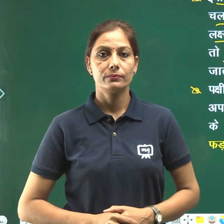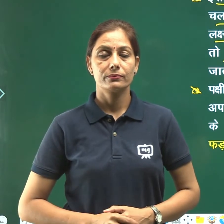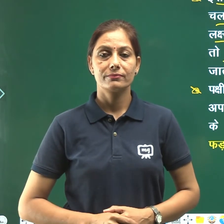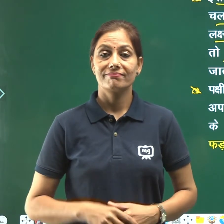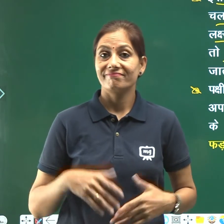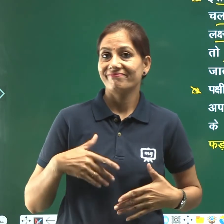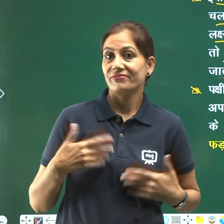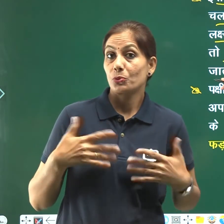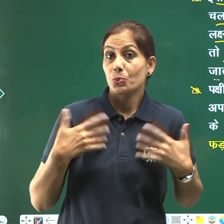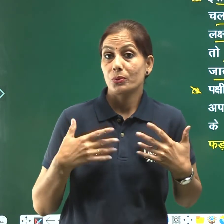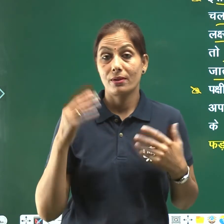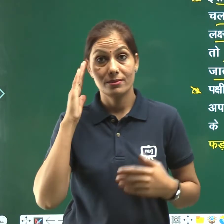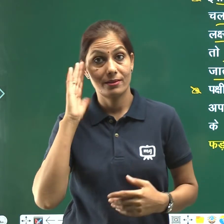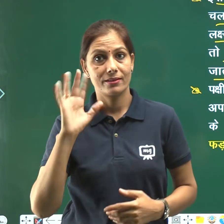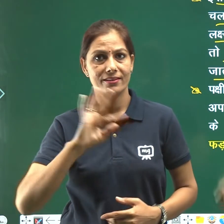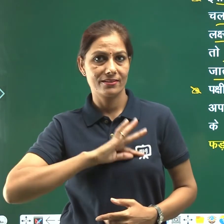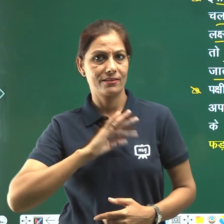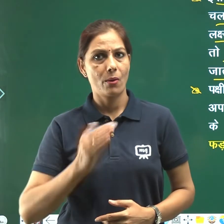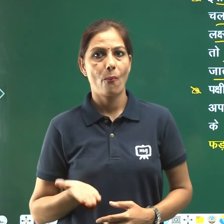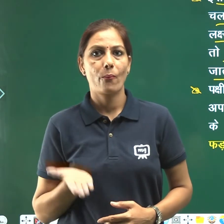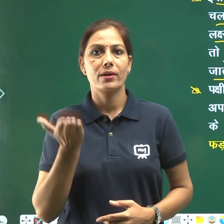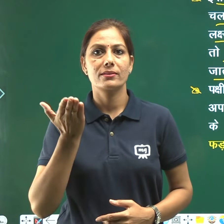उत्सुकता बढ़ जाती है।